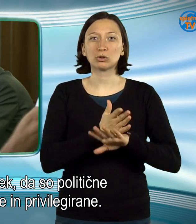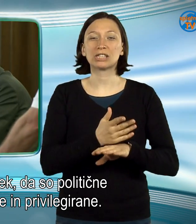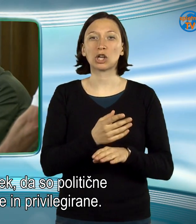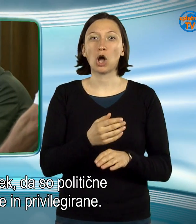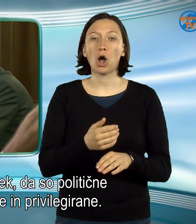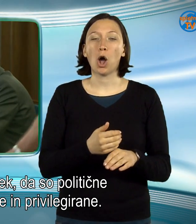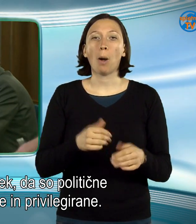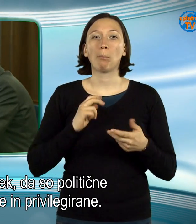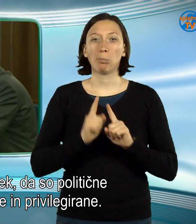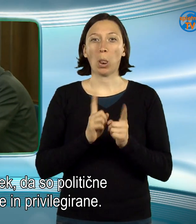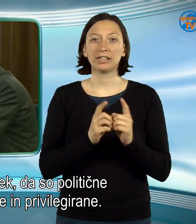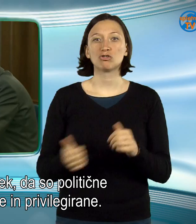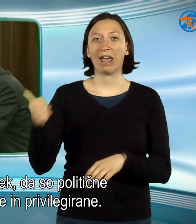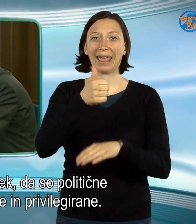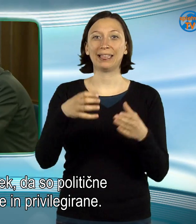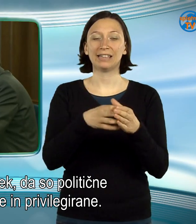so politične elite odtujene in privilegirane.